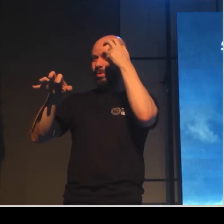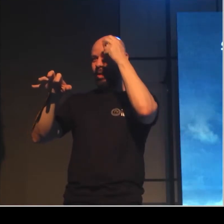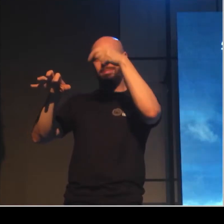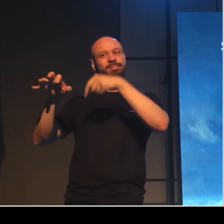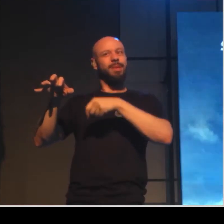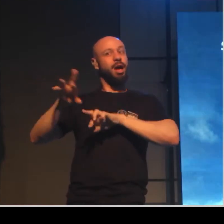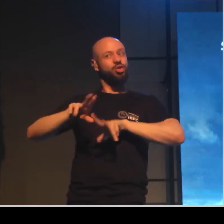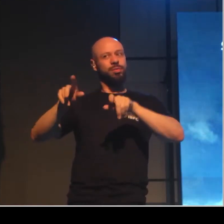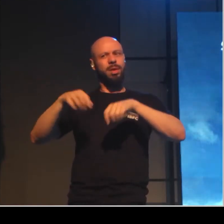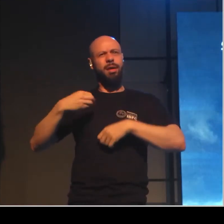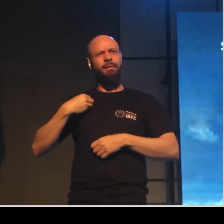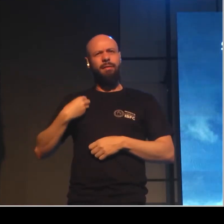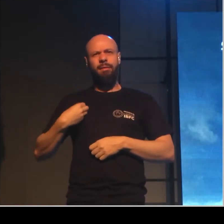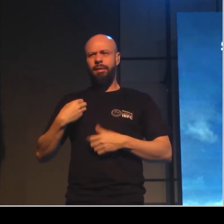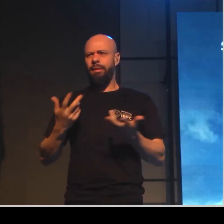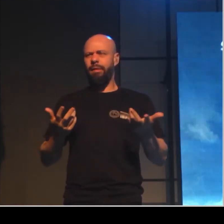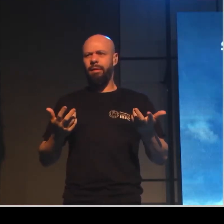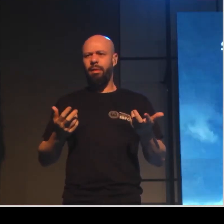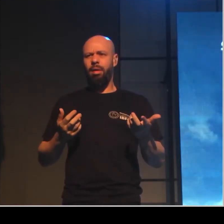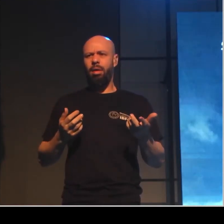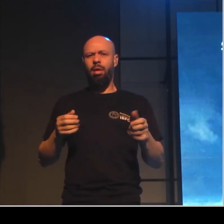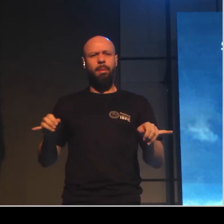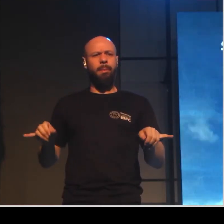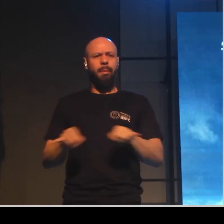não quer viver uma vida estúpida,